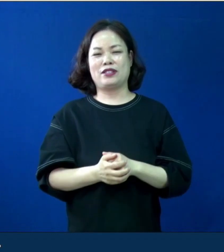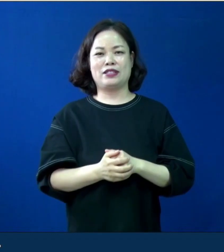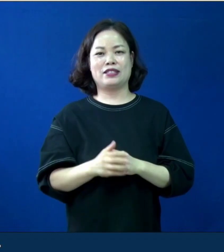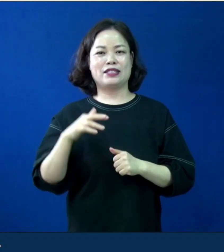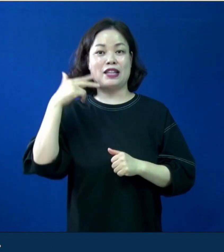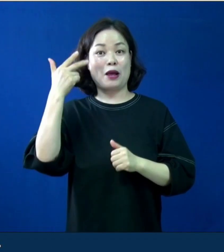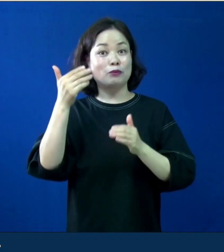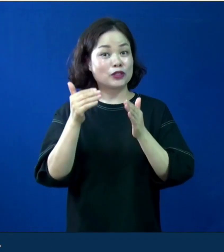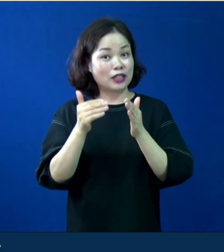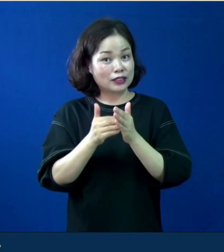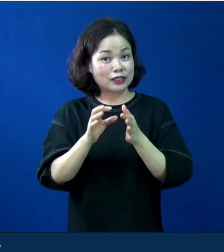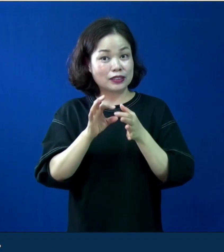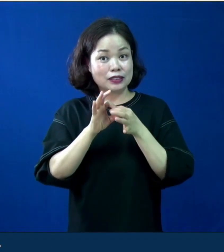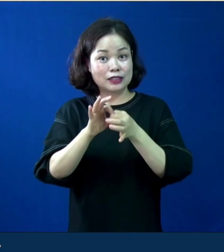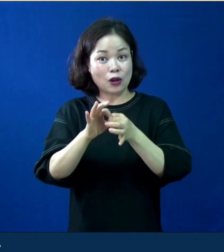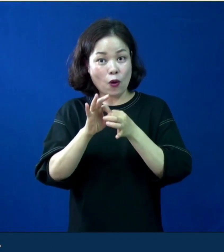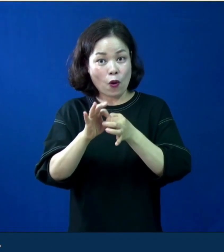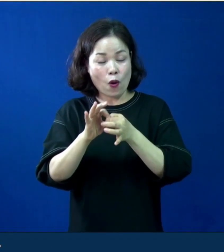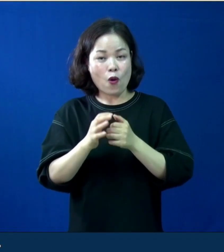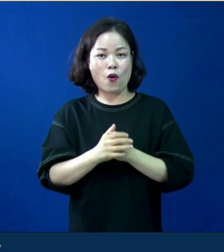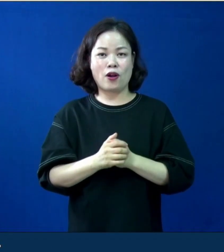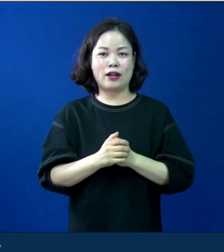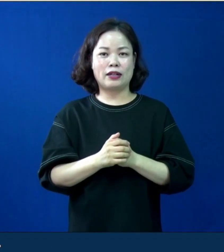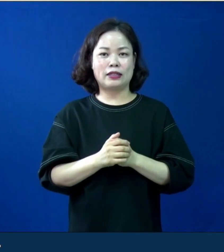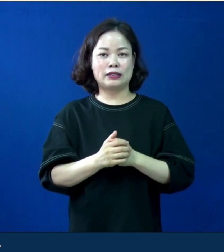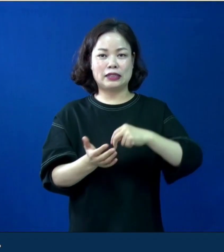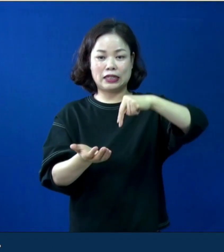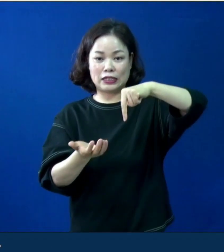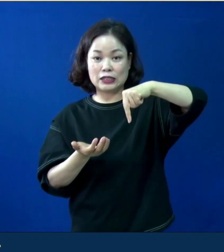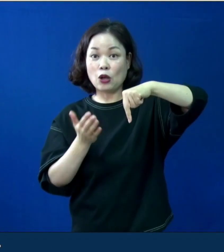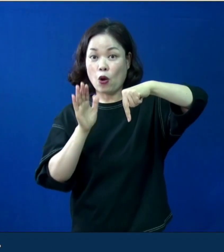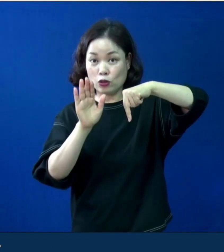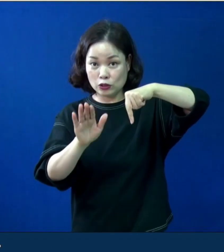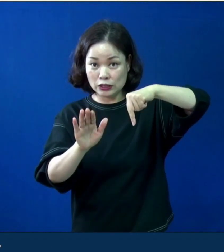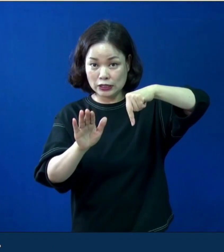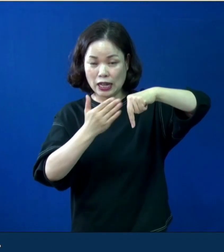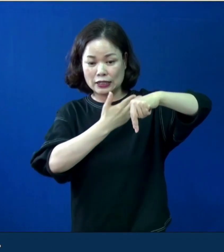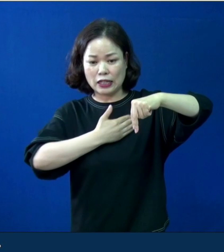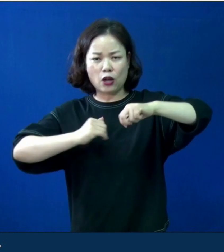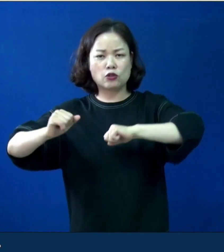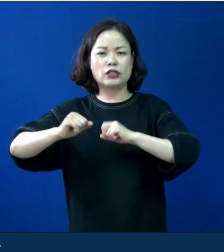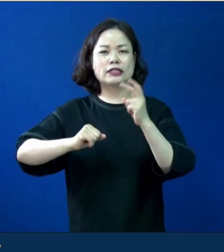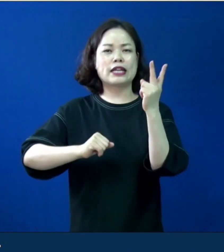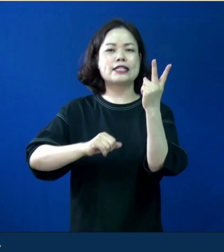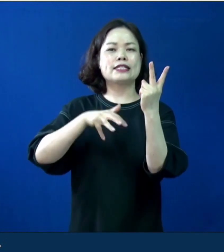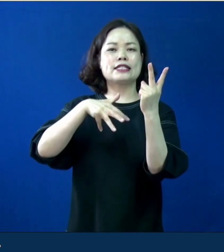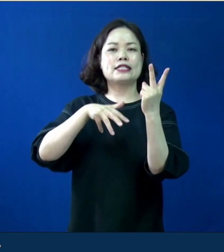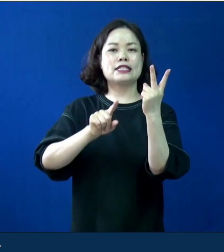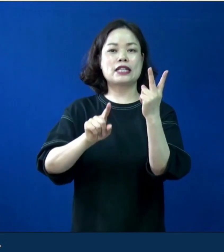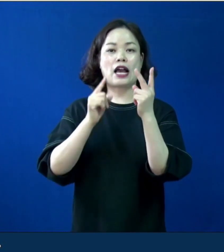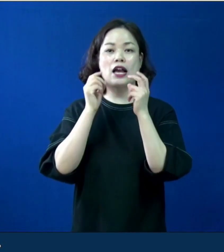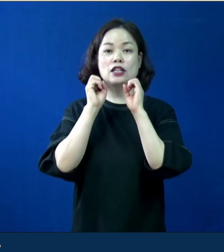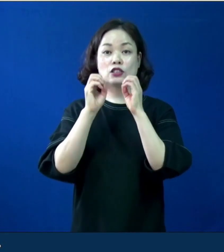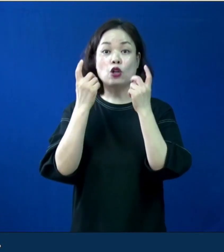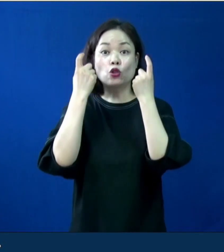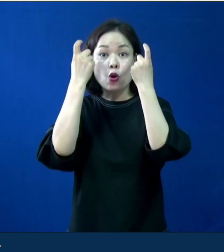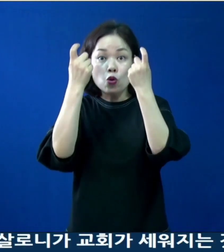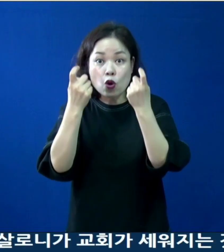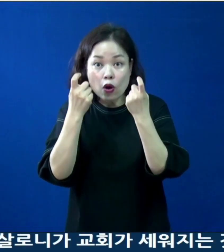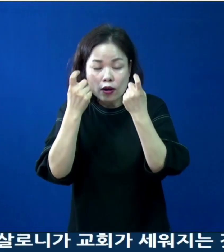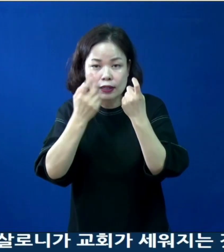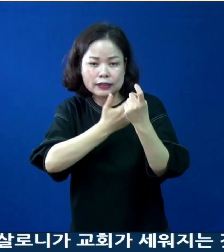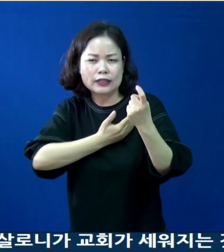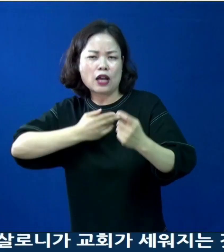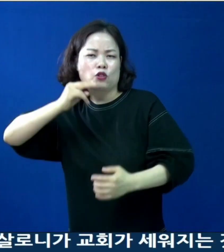다음 주까지 이렇게 연결하면서 이 대목, 지금 그러니까 사도행전 2차 전도 여행 이 부분들은